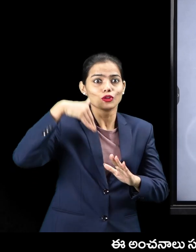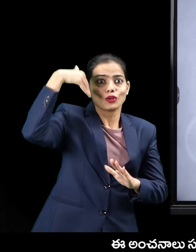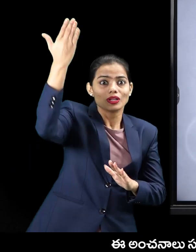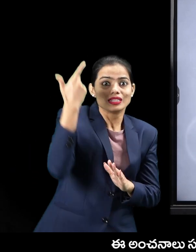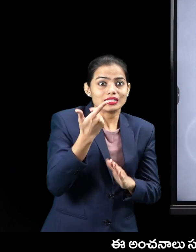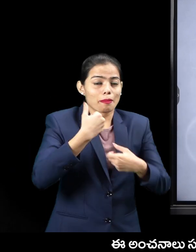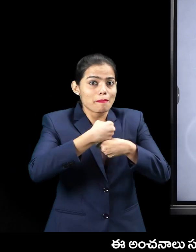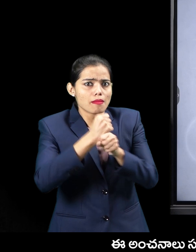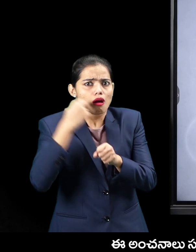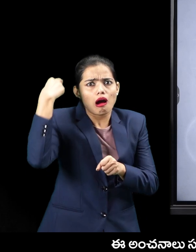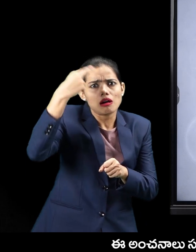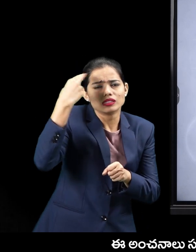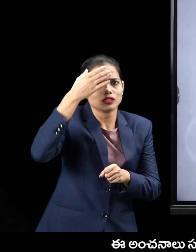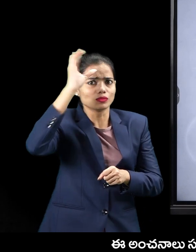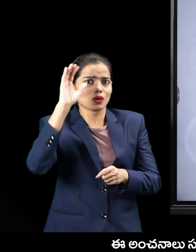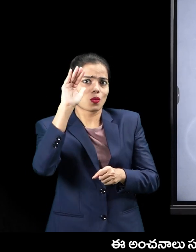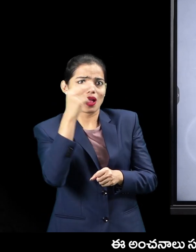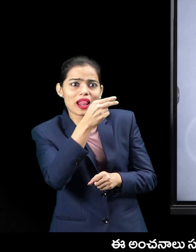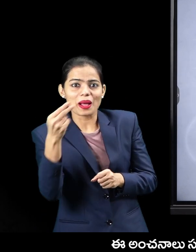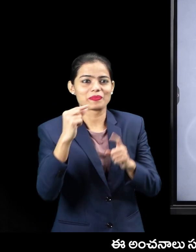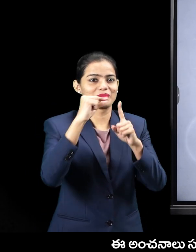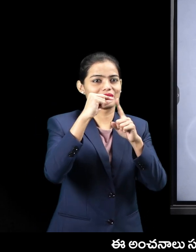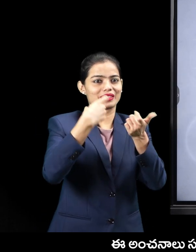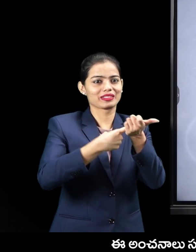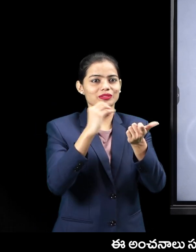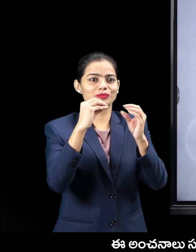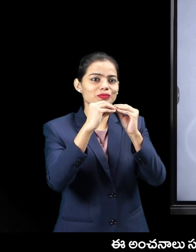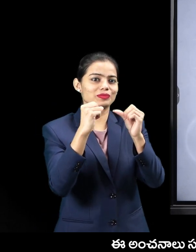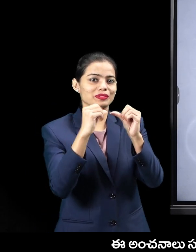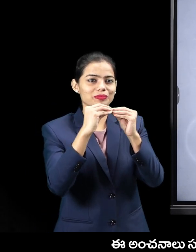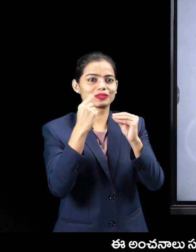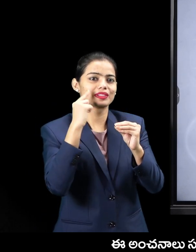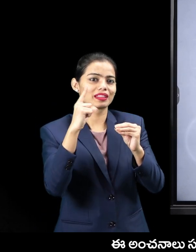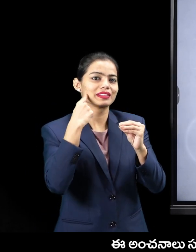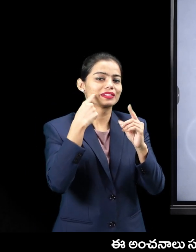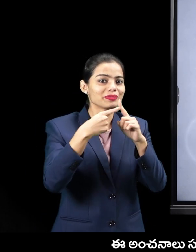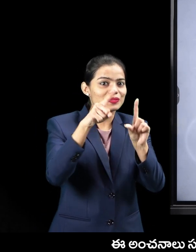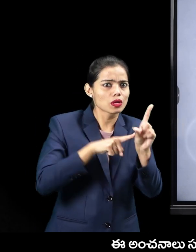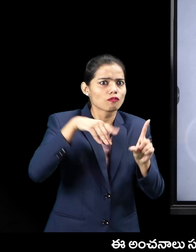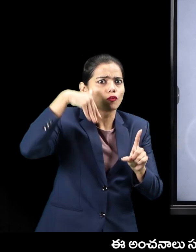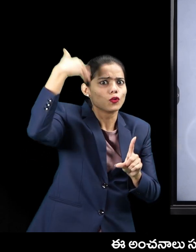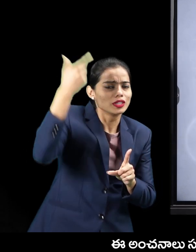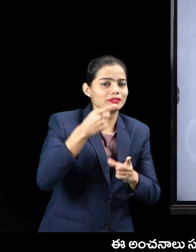ఈ అంచనాలు సంభావ్యత అనే భావనను ఉపయోగించి తయారు చేయబడ్డాయి.